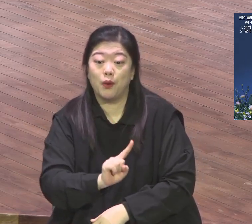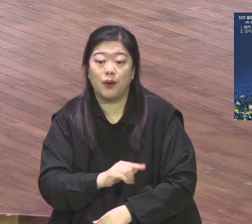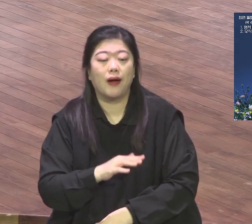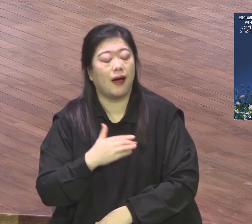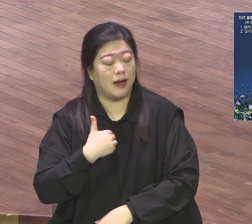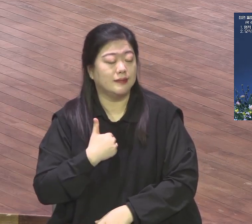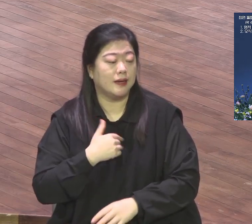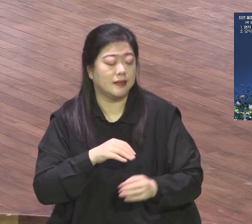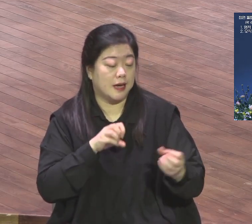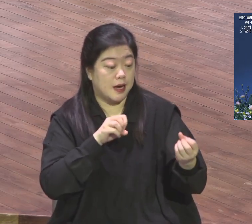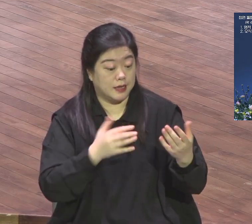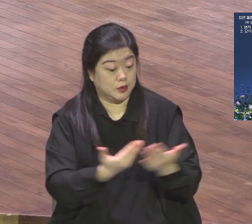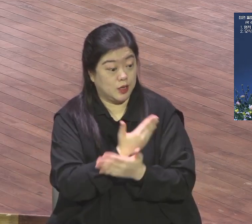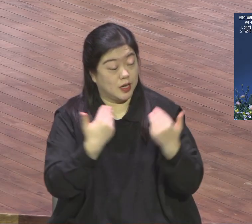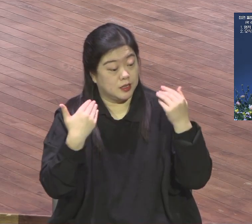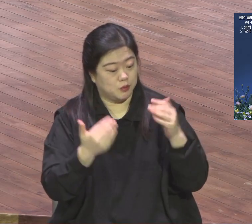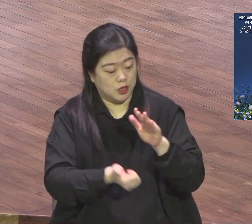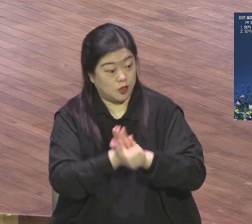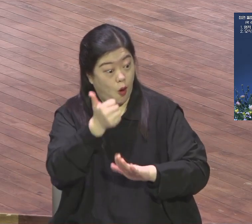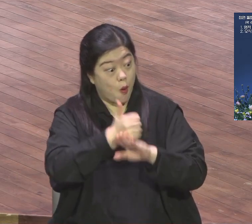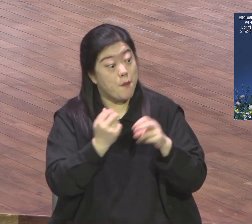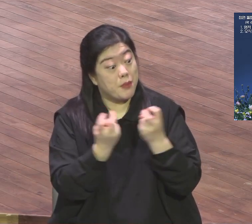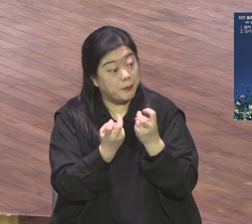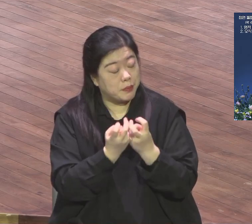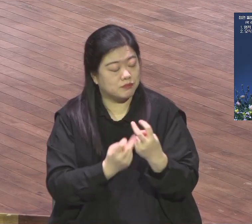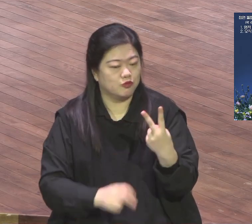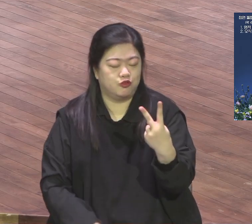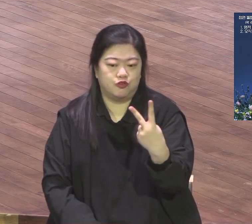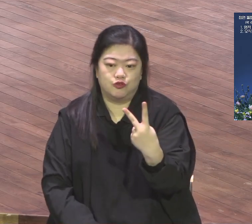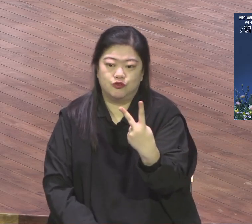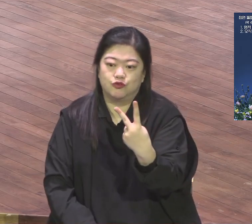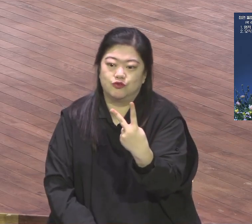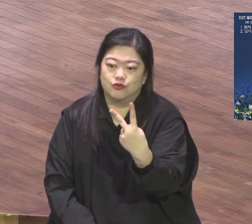않았어요. 딱 두 마디만 했어요. 두 마디.